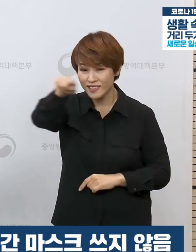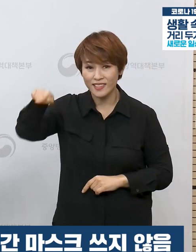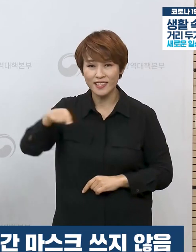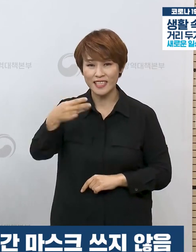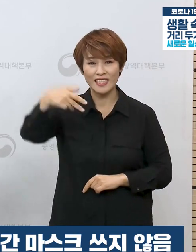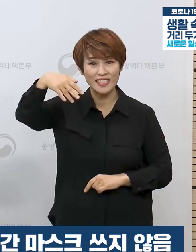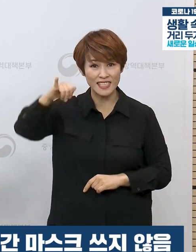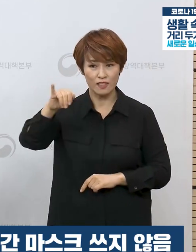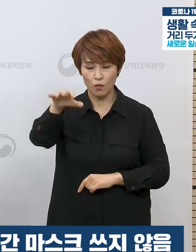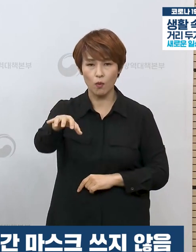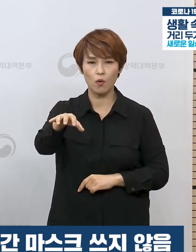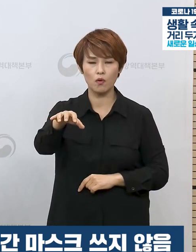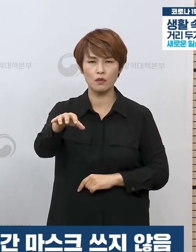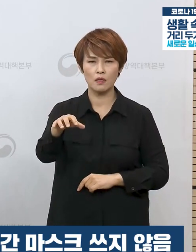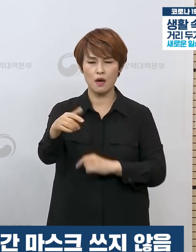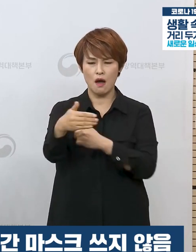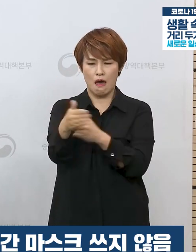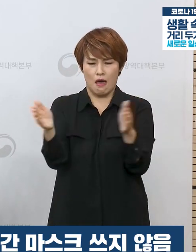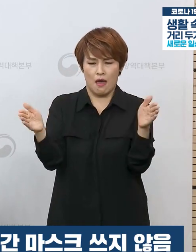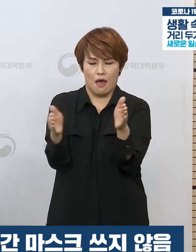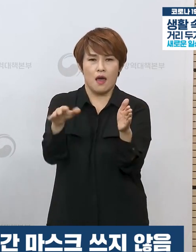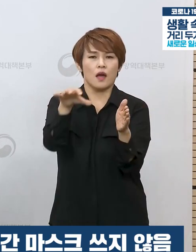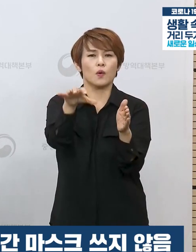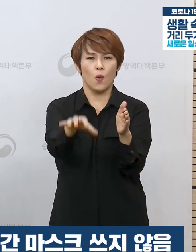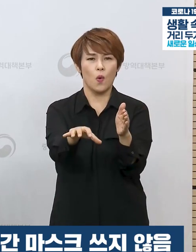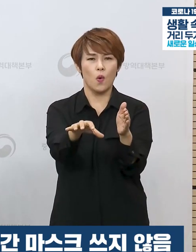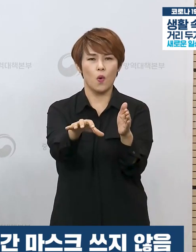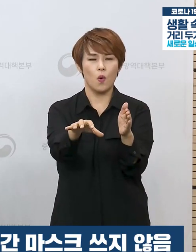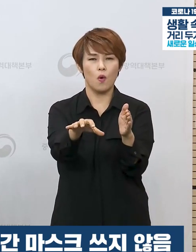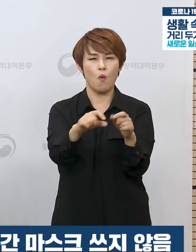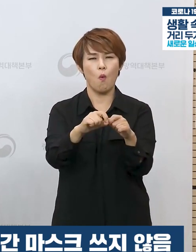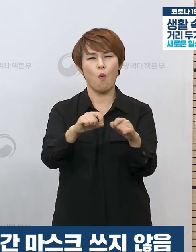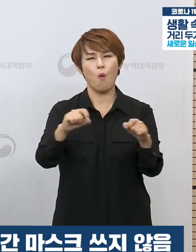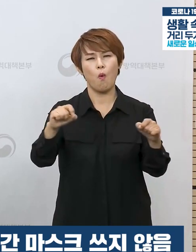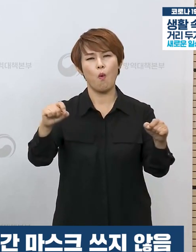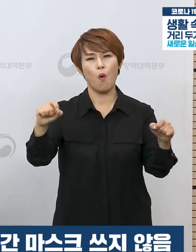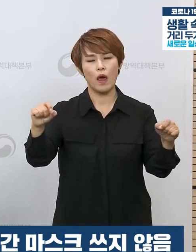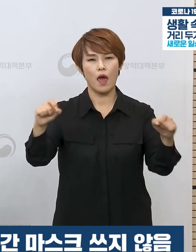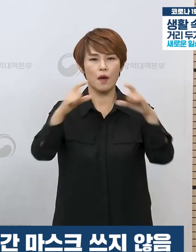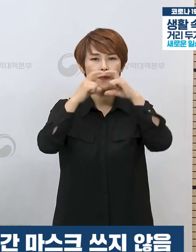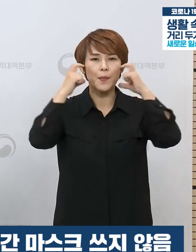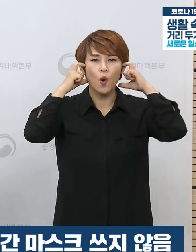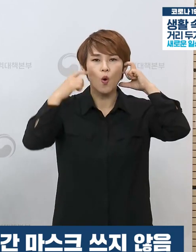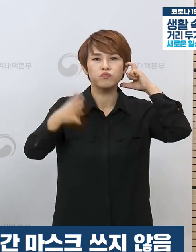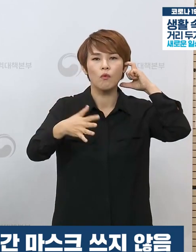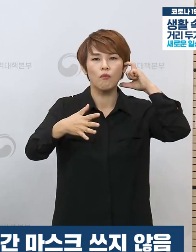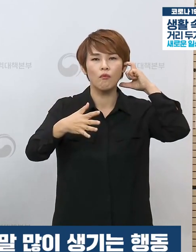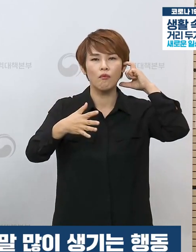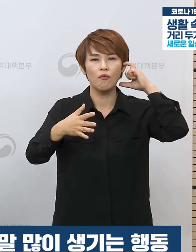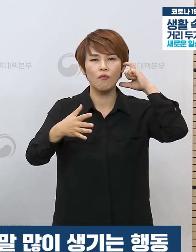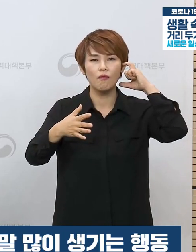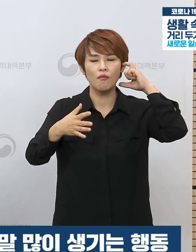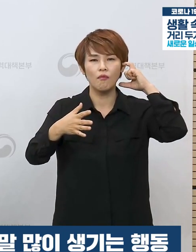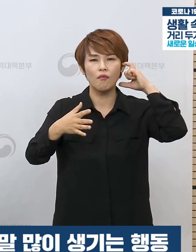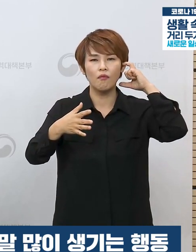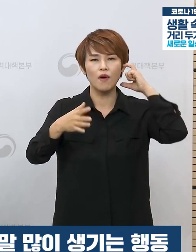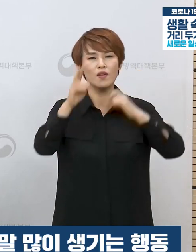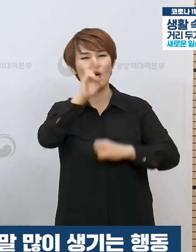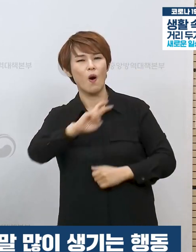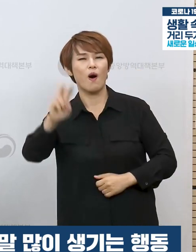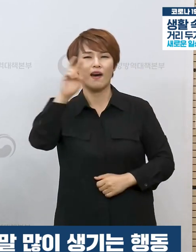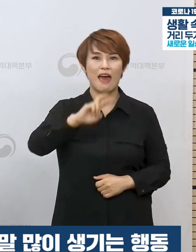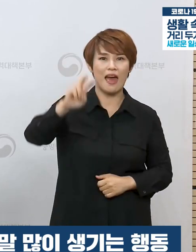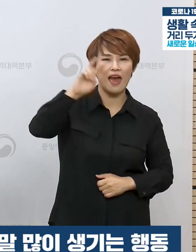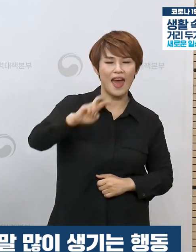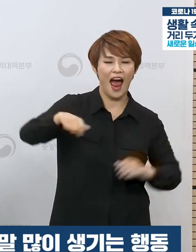리치웨이는 굉장히 좁은 환경에서 장시간 동안 마스크를 쓰지 않으시고 노래